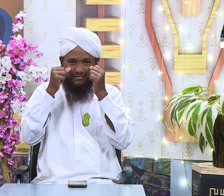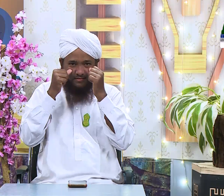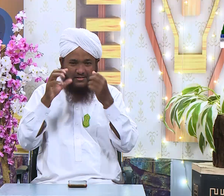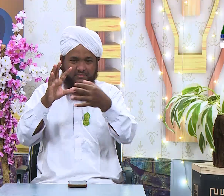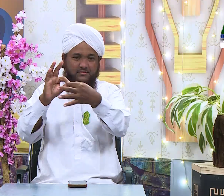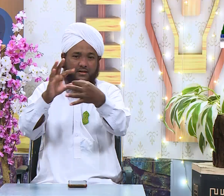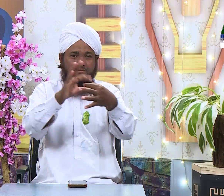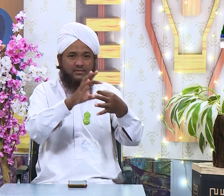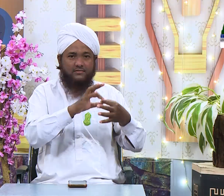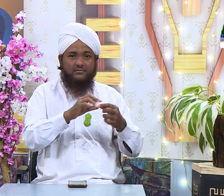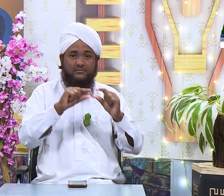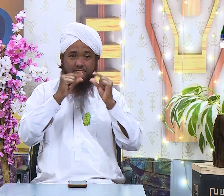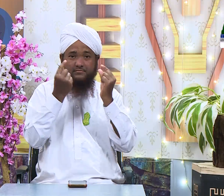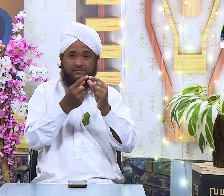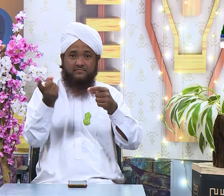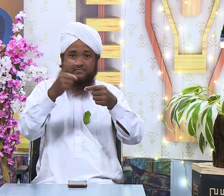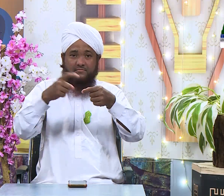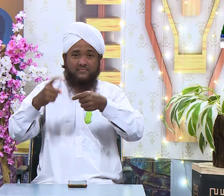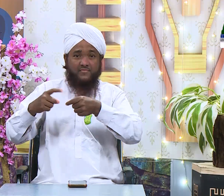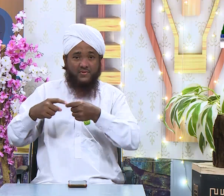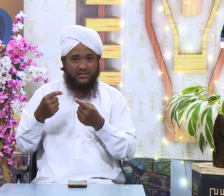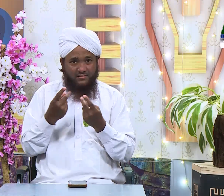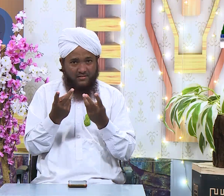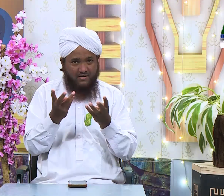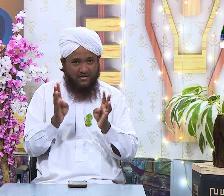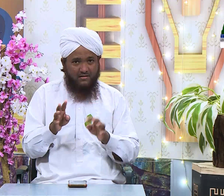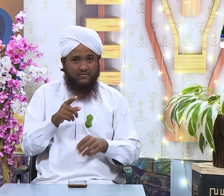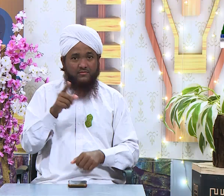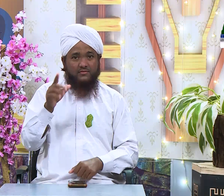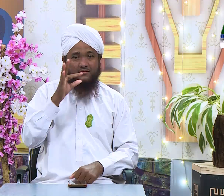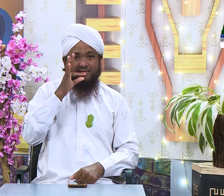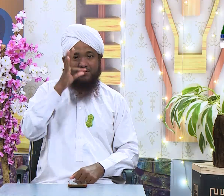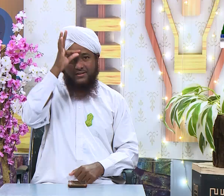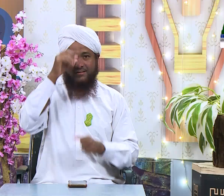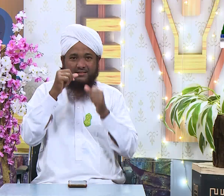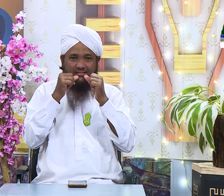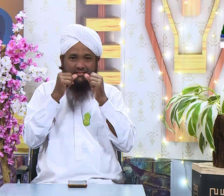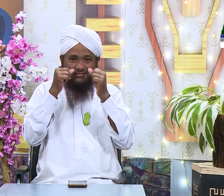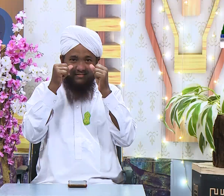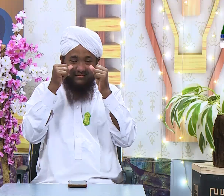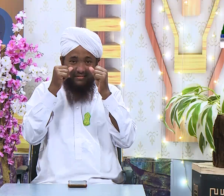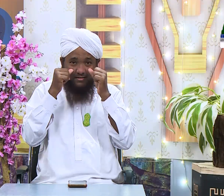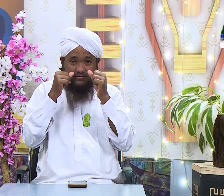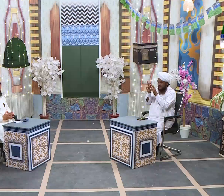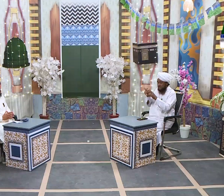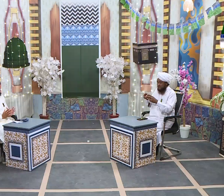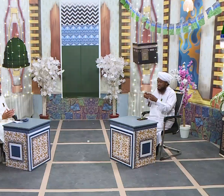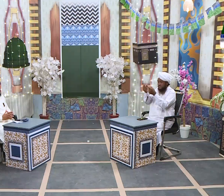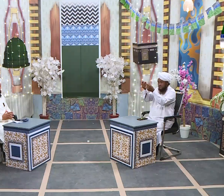کو اپنا کر، اخلاق حسنہ کو اپنا کر کے وہ مینارہ نور بن گئے، آفتاب ہدایت کے چمکتے دمکتے ستارے